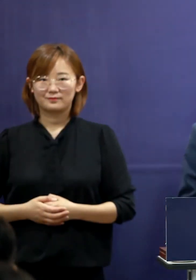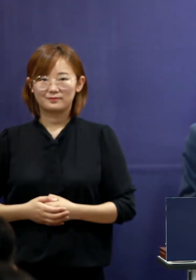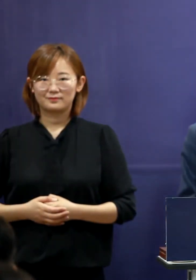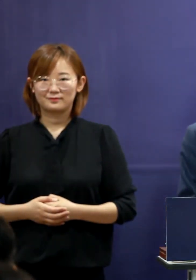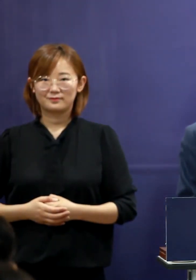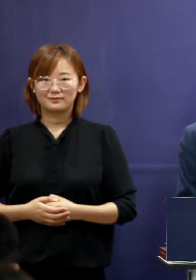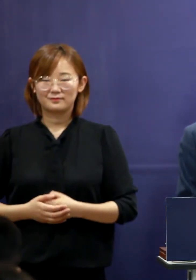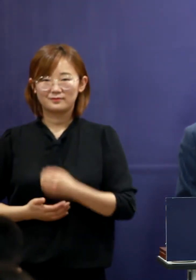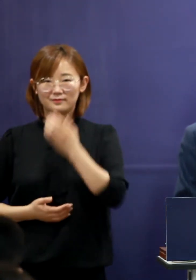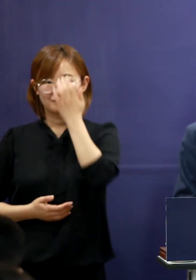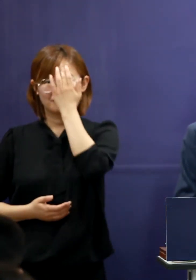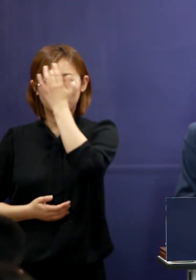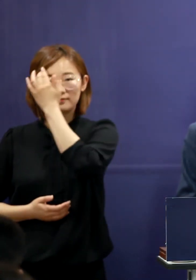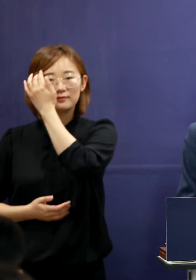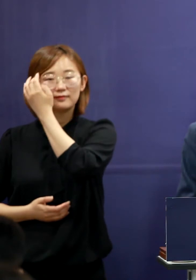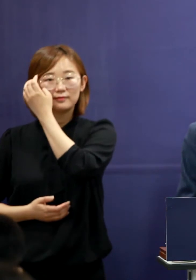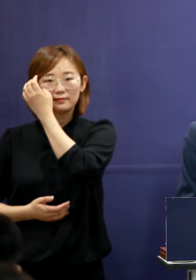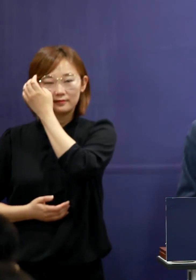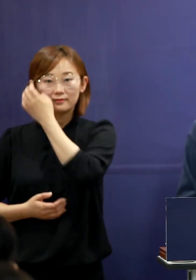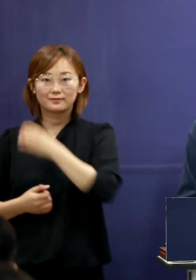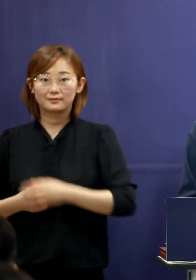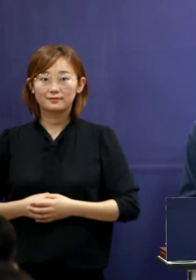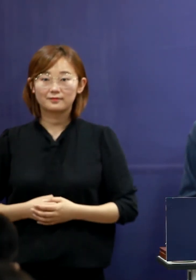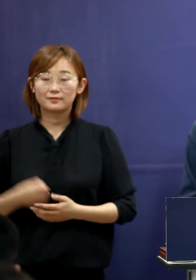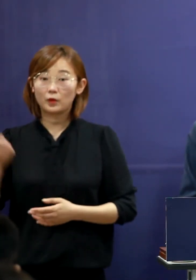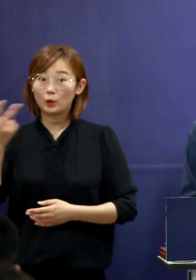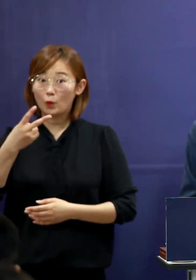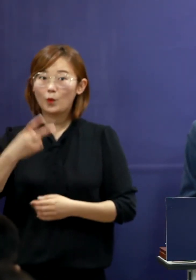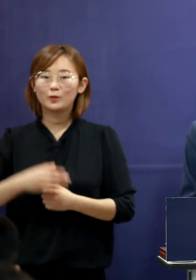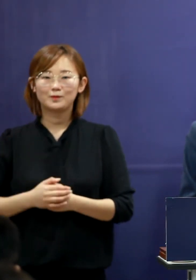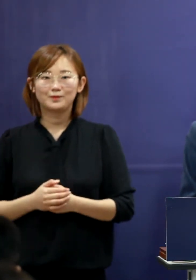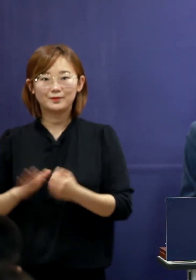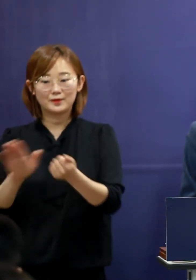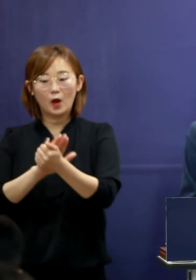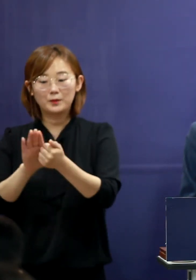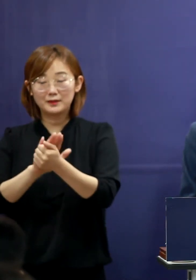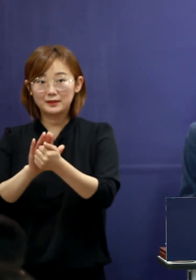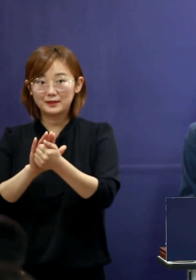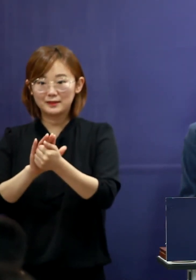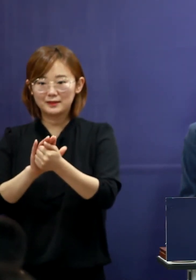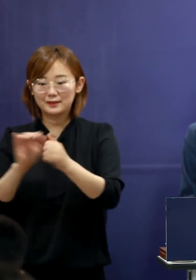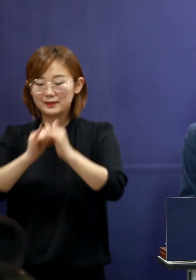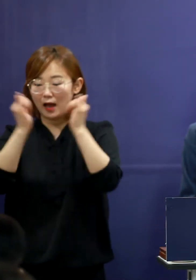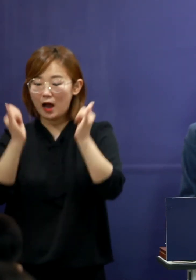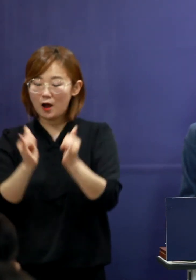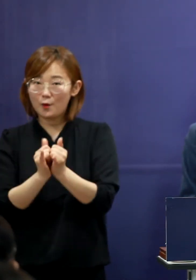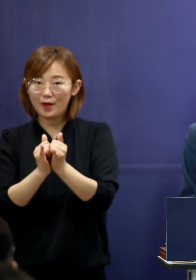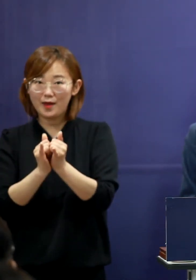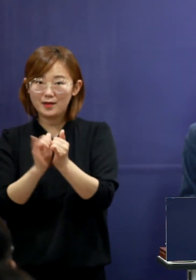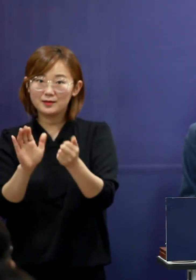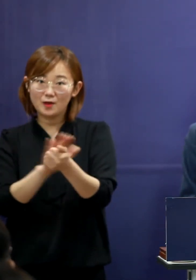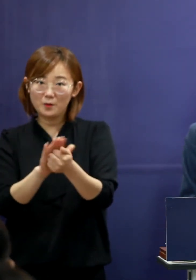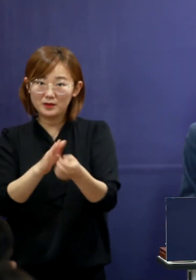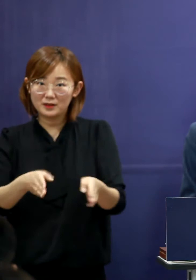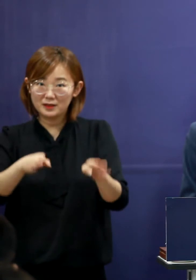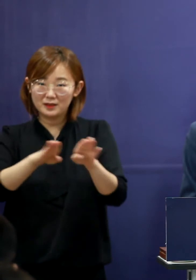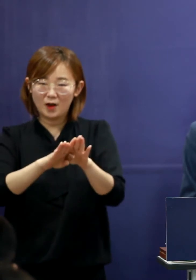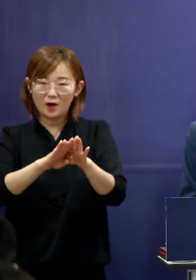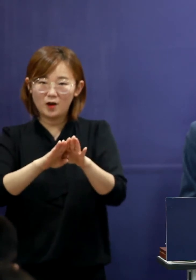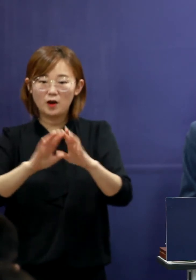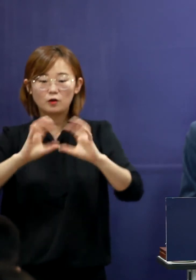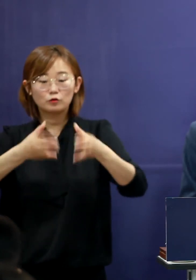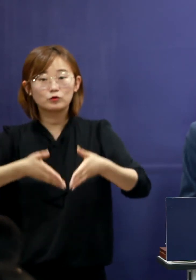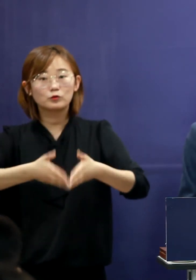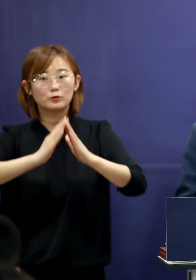여러 가지 이제 사회 서비스 시설들 중에서 일부 국공립 시설 같은 것은